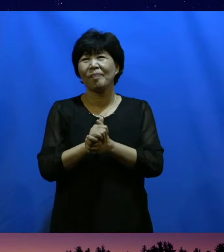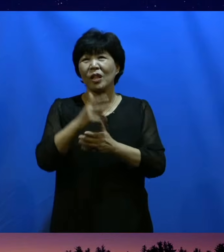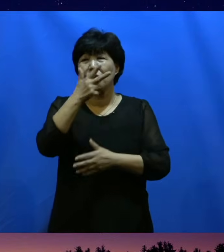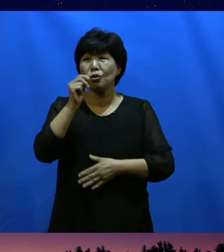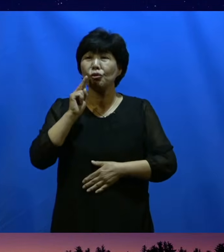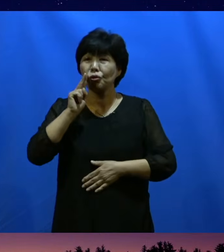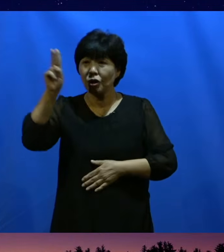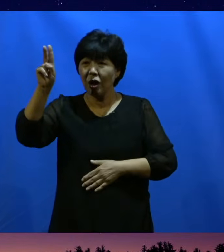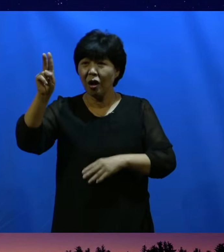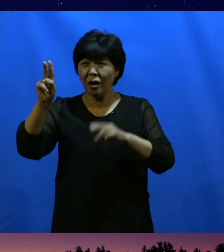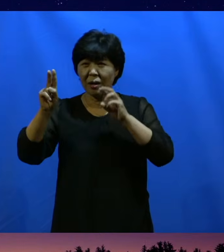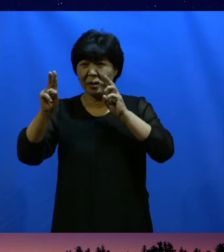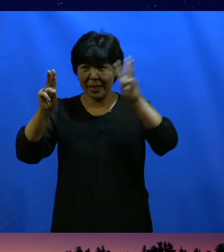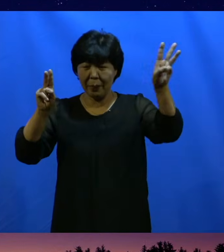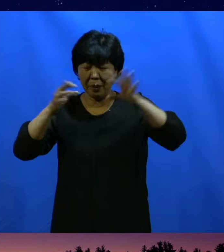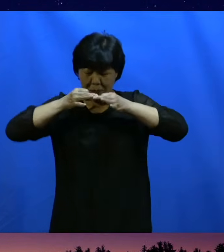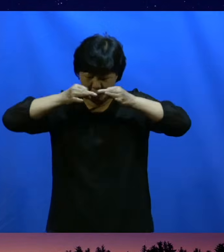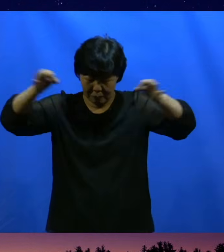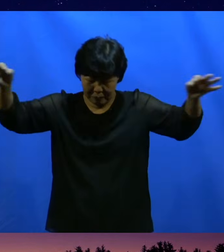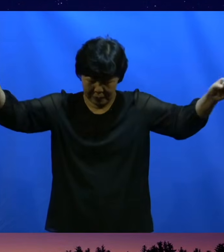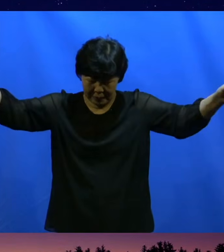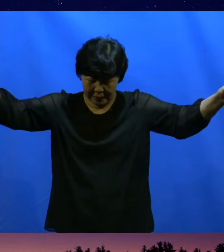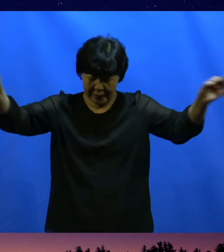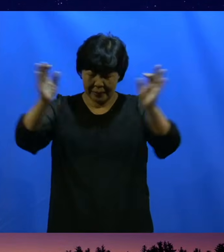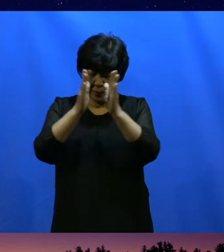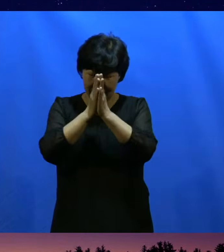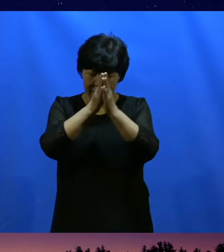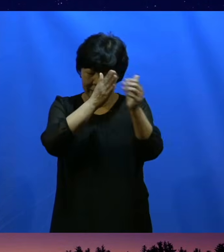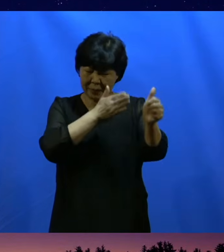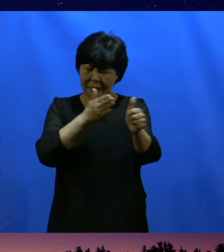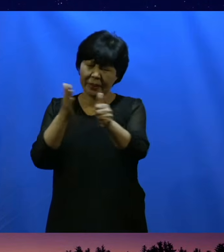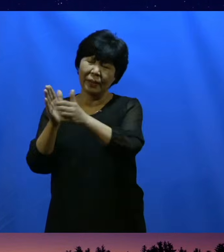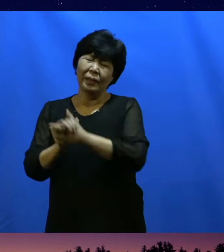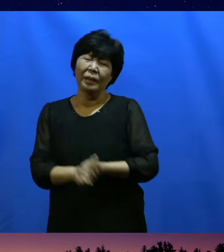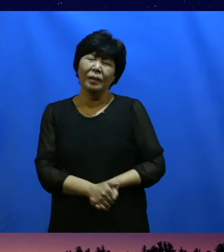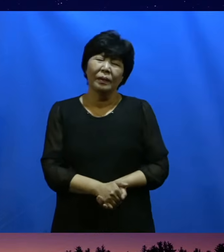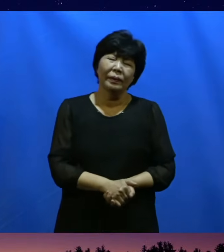세번 외치고 기도하며 나아갑니다. 주여